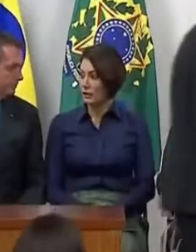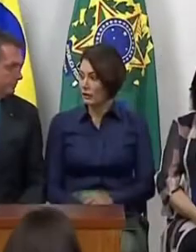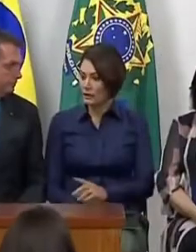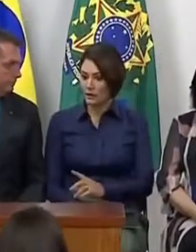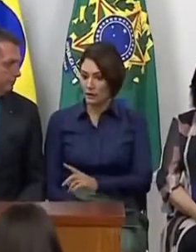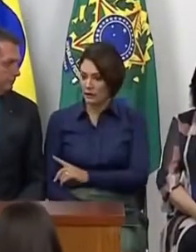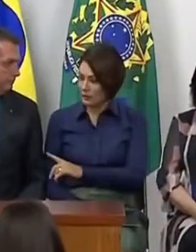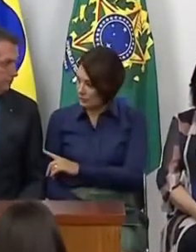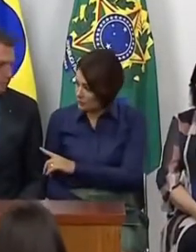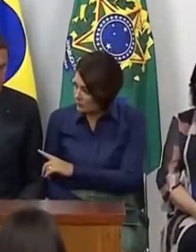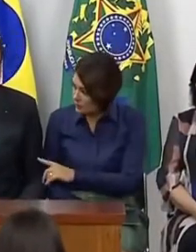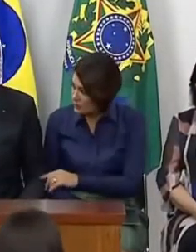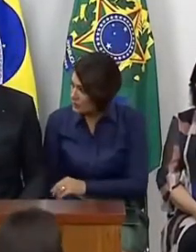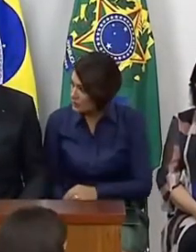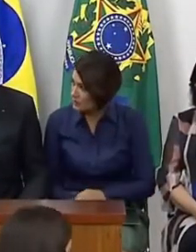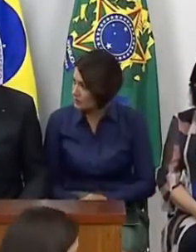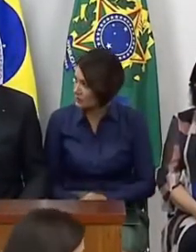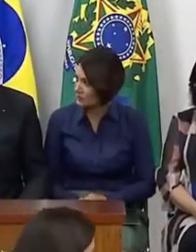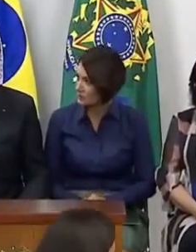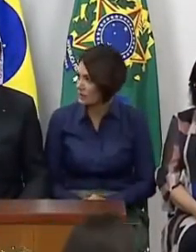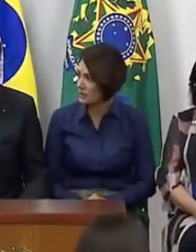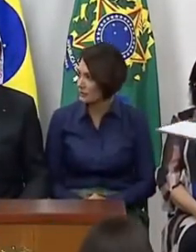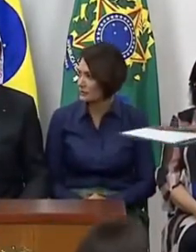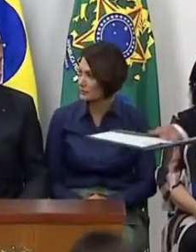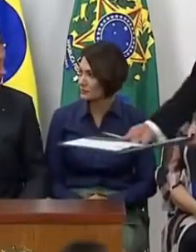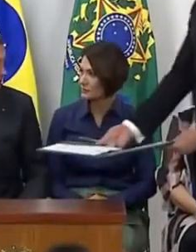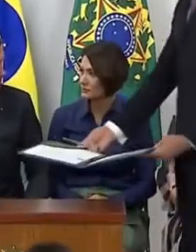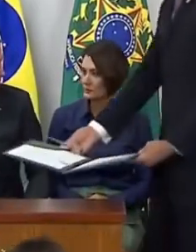Equitativa, Inclusiva e com Aprendizado ao Longo da Vida.